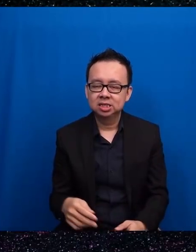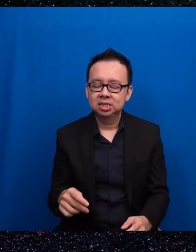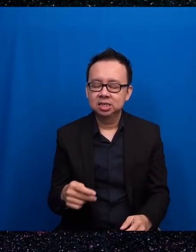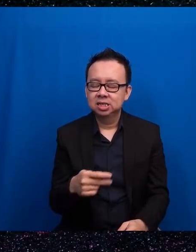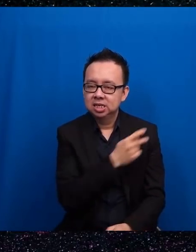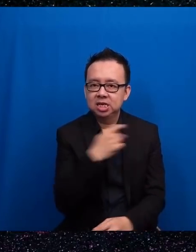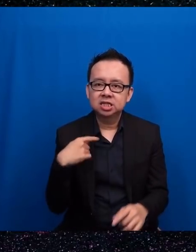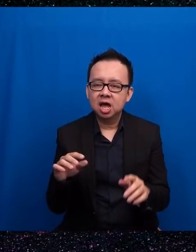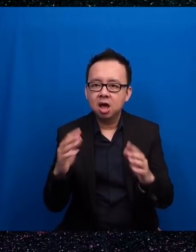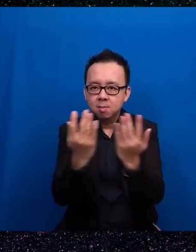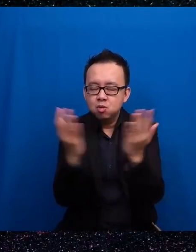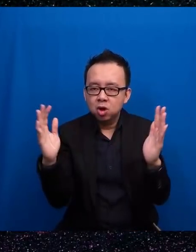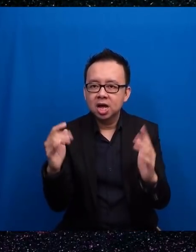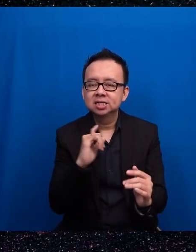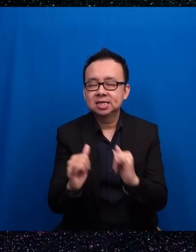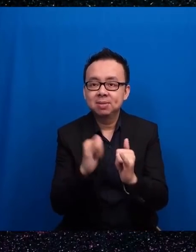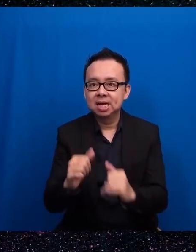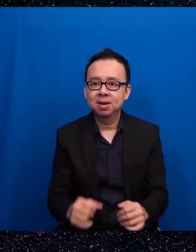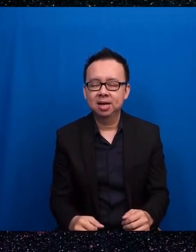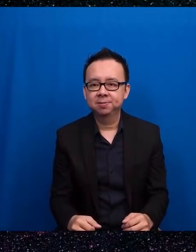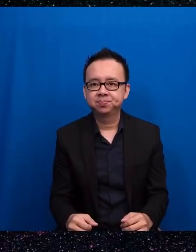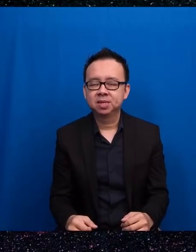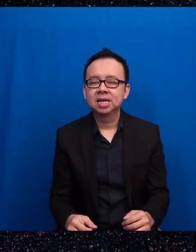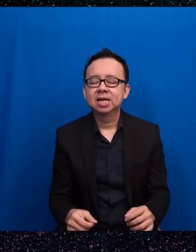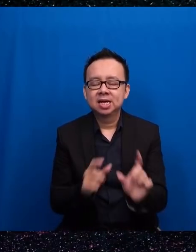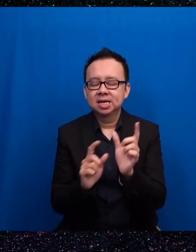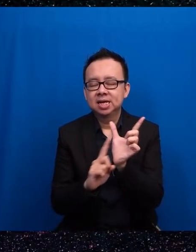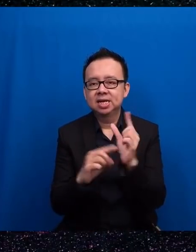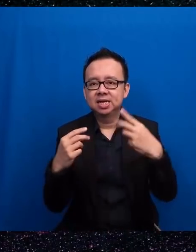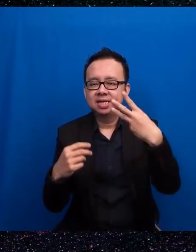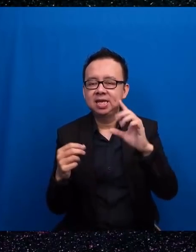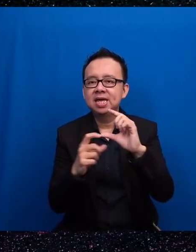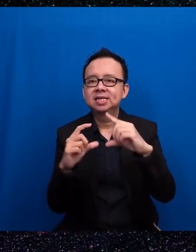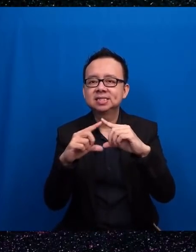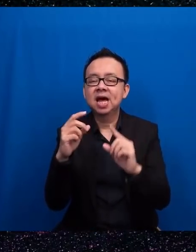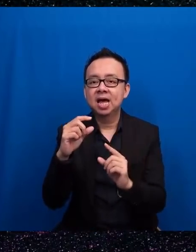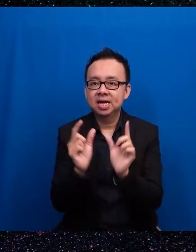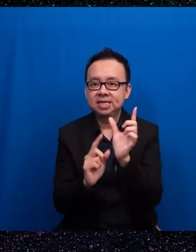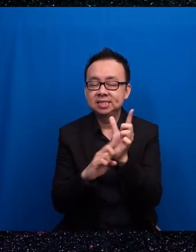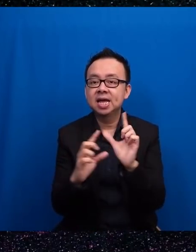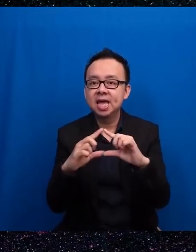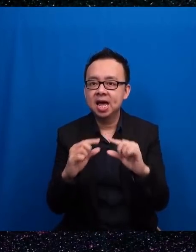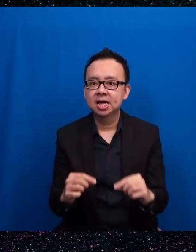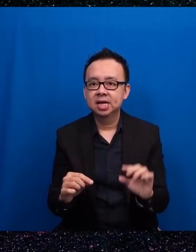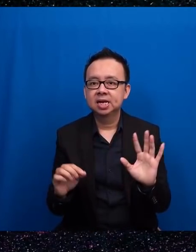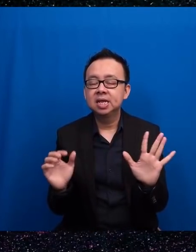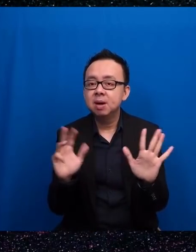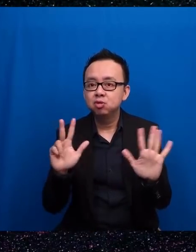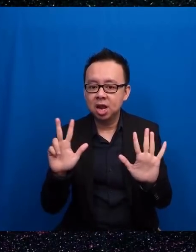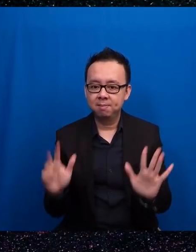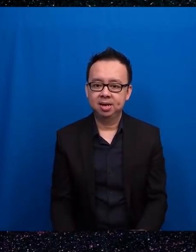bersama-sama Yesaya 58 ayat yang ke-13 dan 14 menghormati hari Sabat.